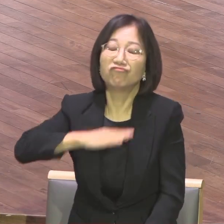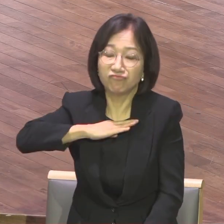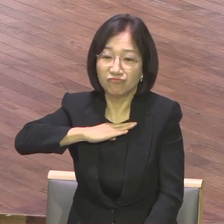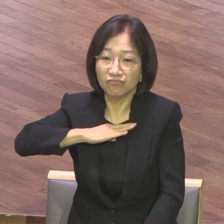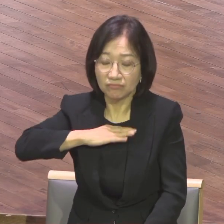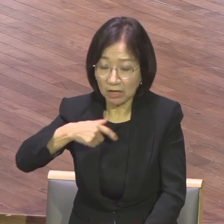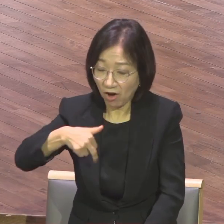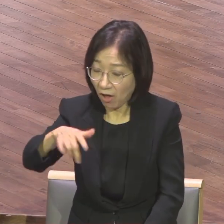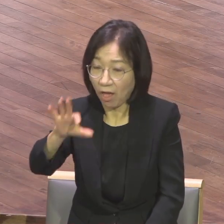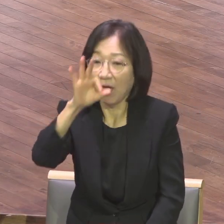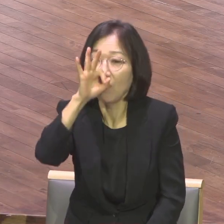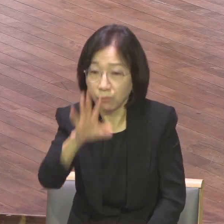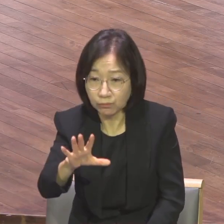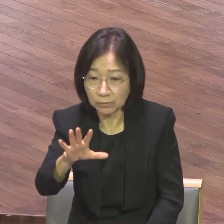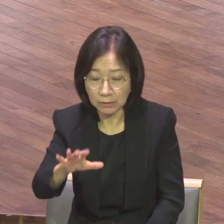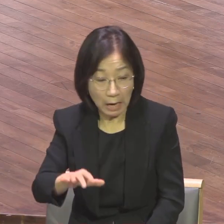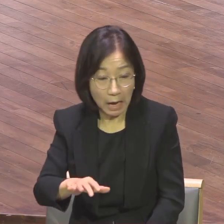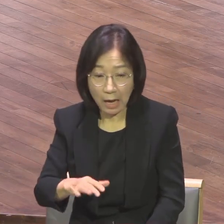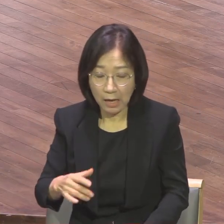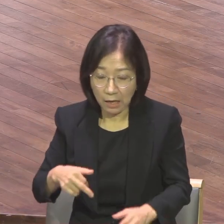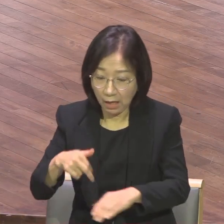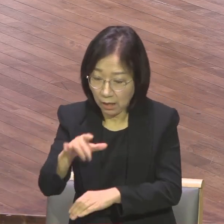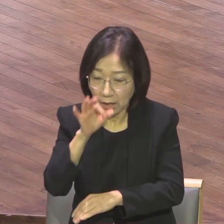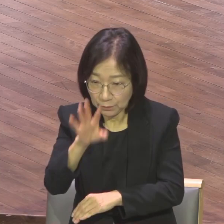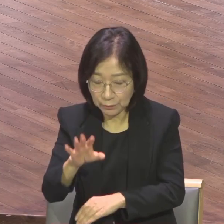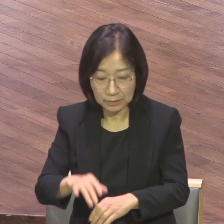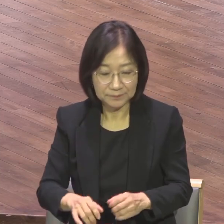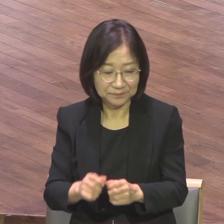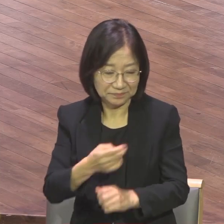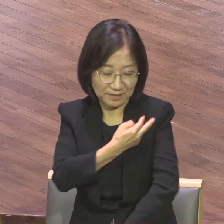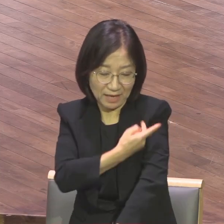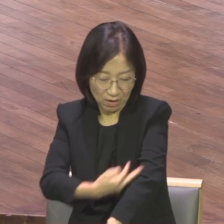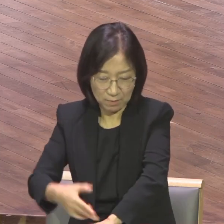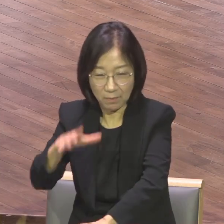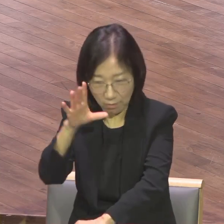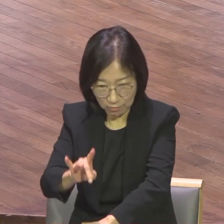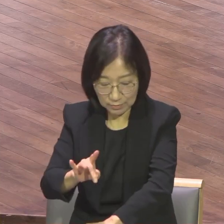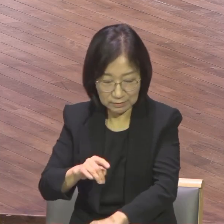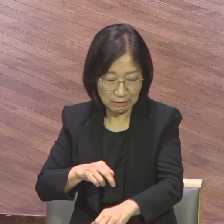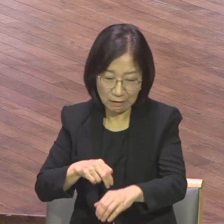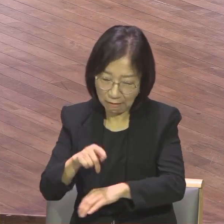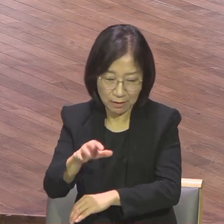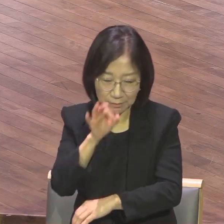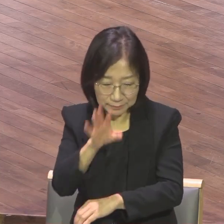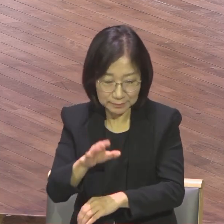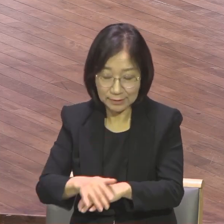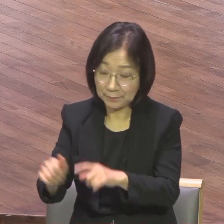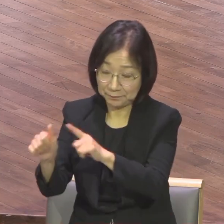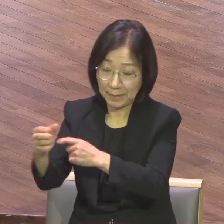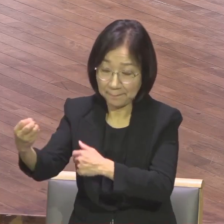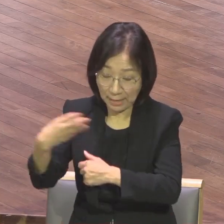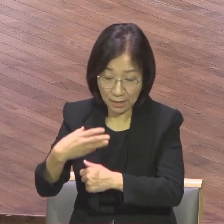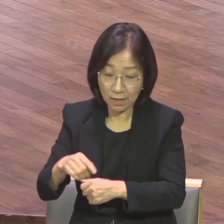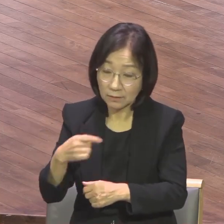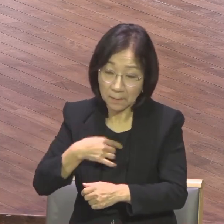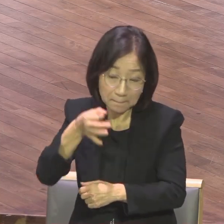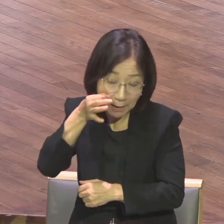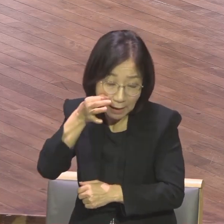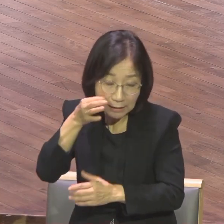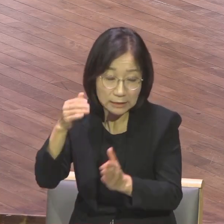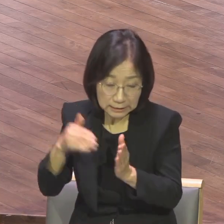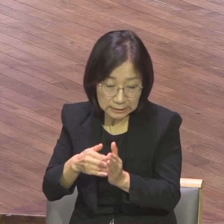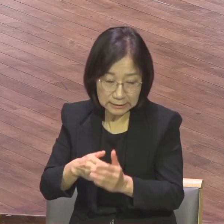물이 가득하여 헤엄칠 만한 물이요 사람이 능히 건너지 못할 강이더라. 그가 내게 이르시되 인자야 네가 이것을 보았느냐